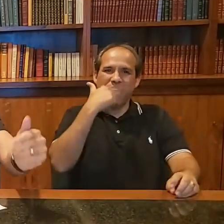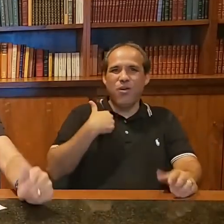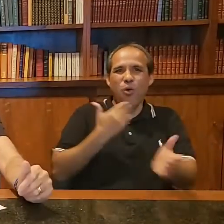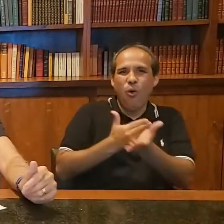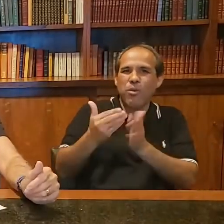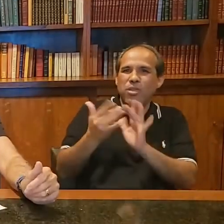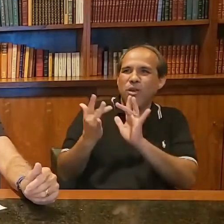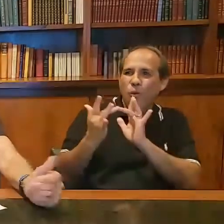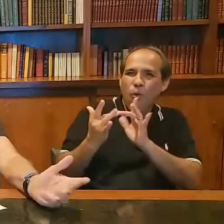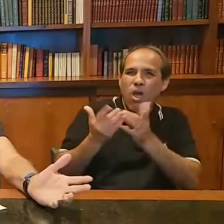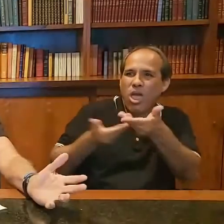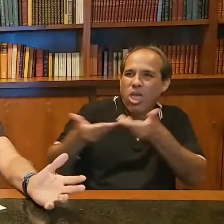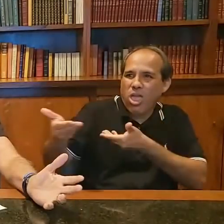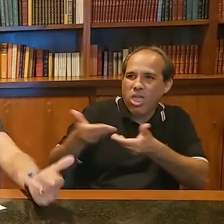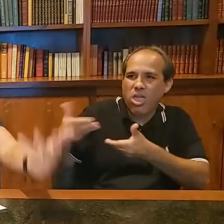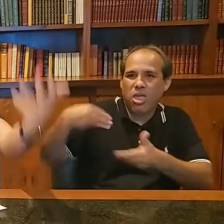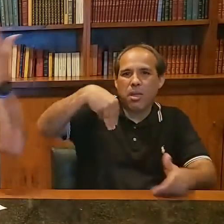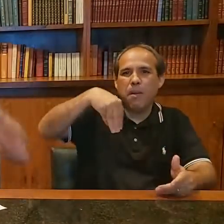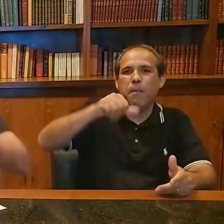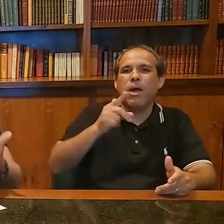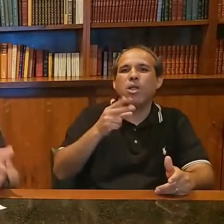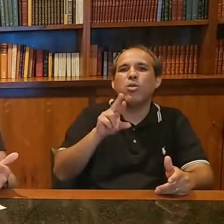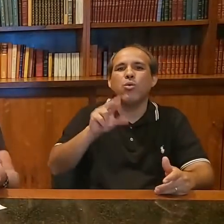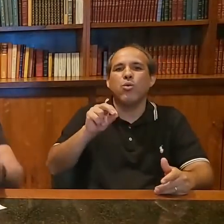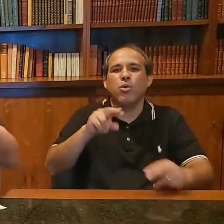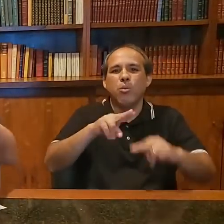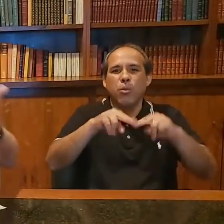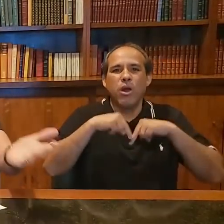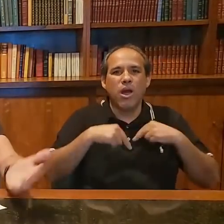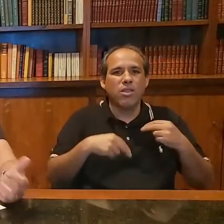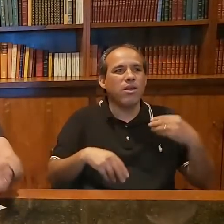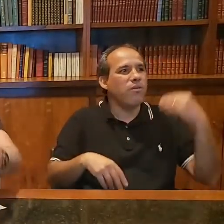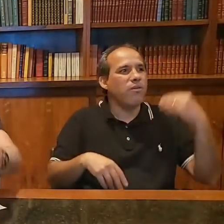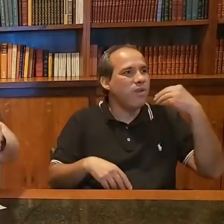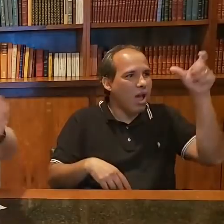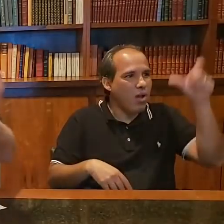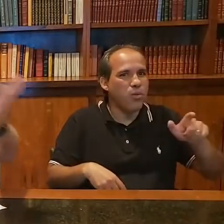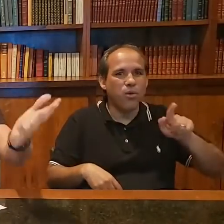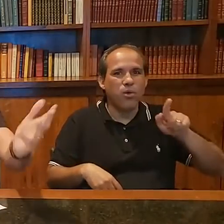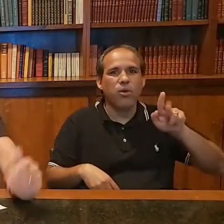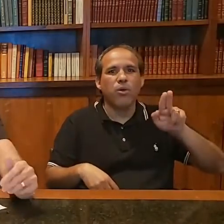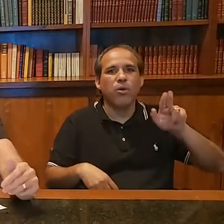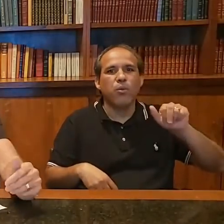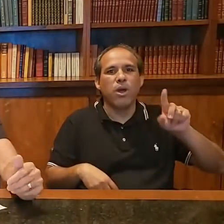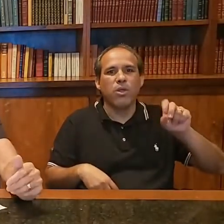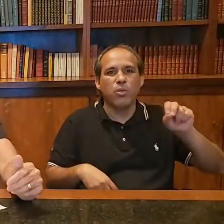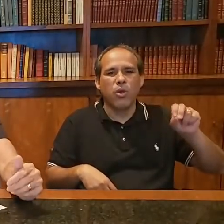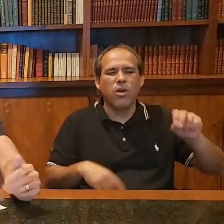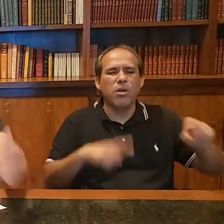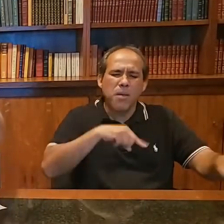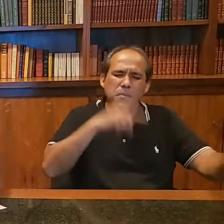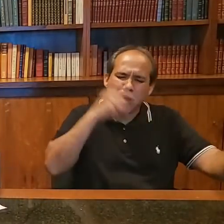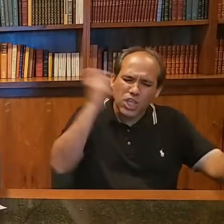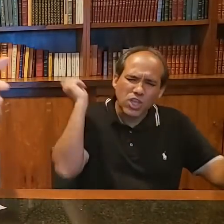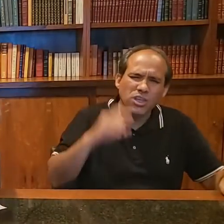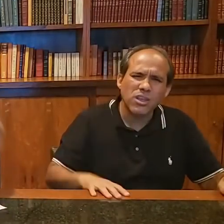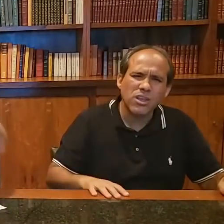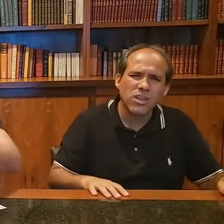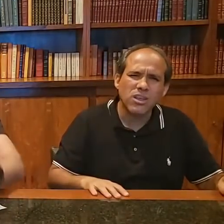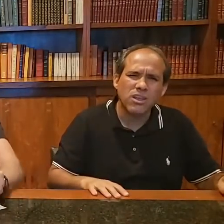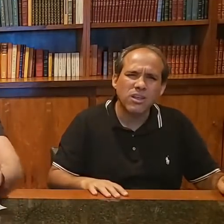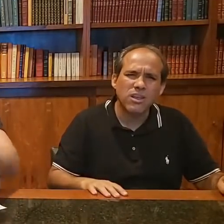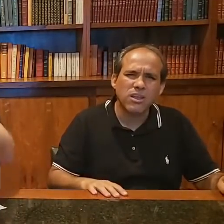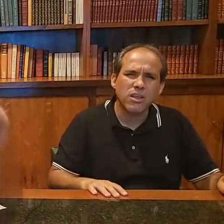aproximando do Maduro pelo enfraquecimento do Guaidó. Mentira! Isso é uma canalice. Ou se não fosse isso